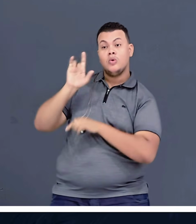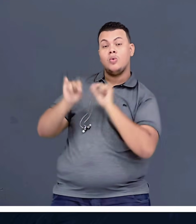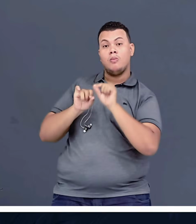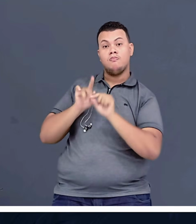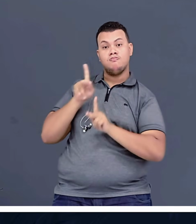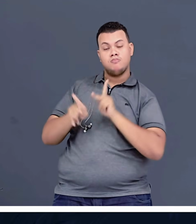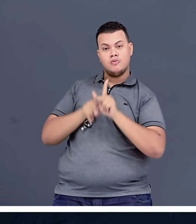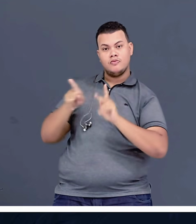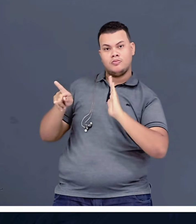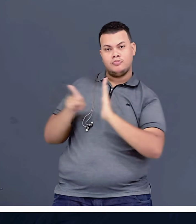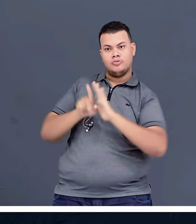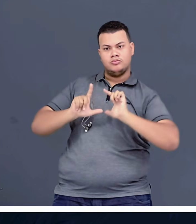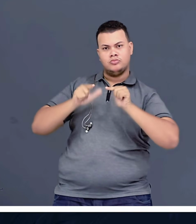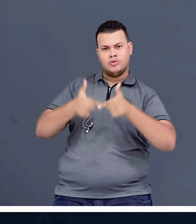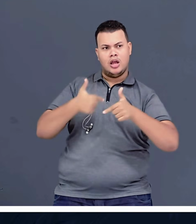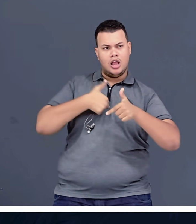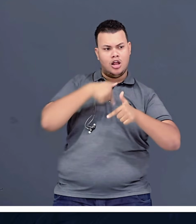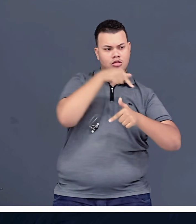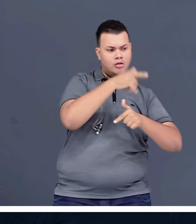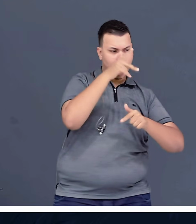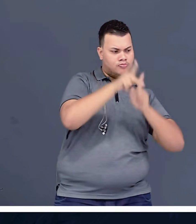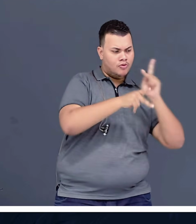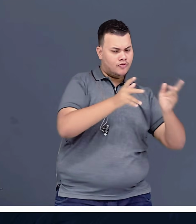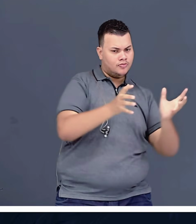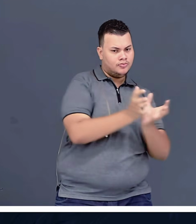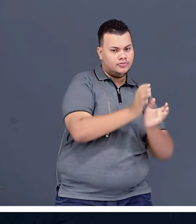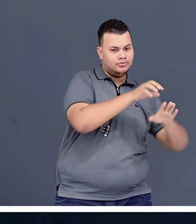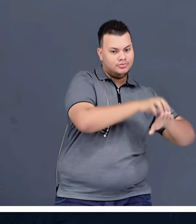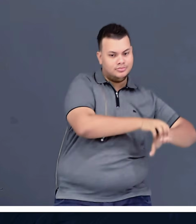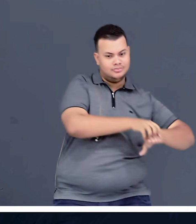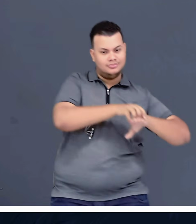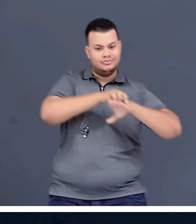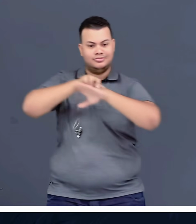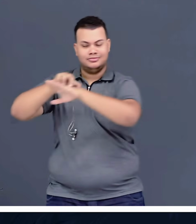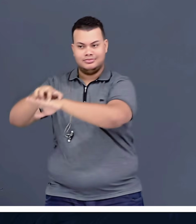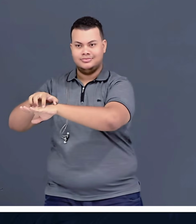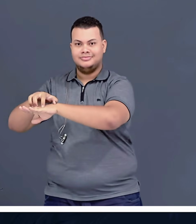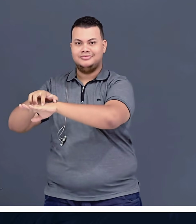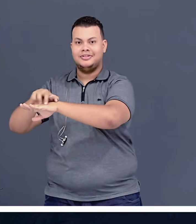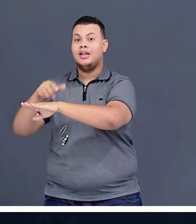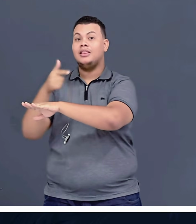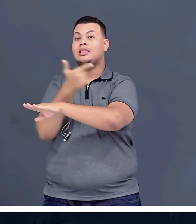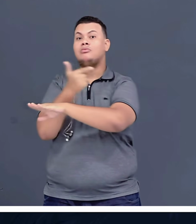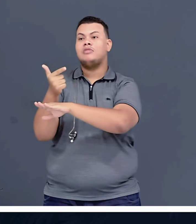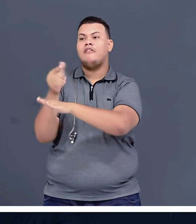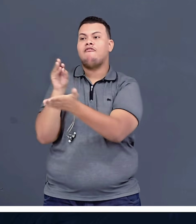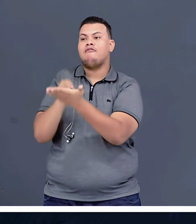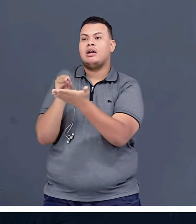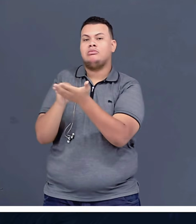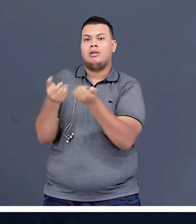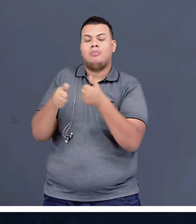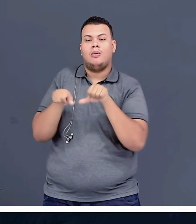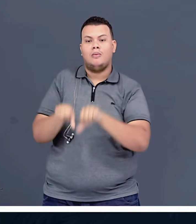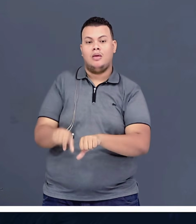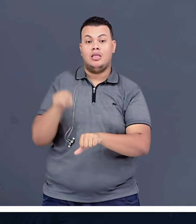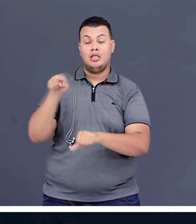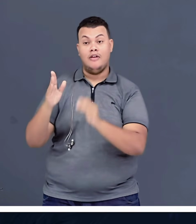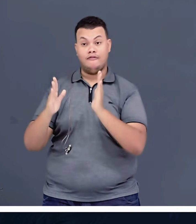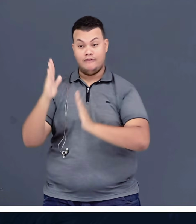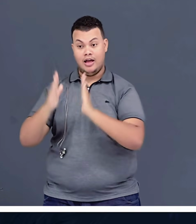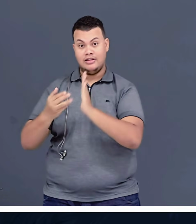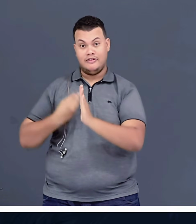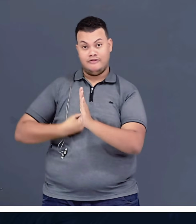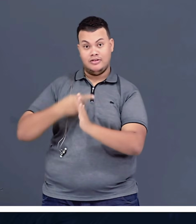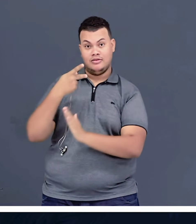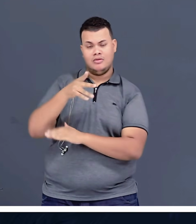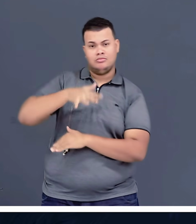de Israel: vou levar vocês para uma terra que mana leite e mel, Ele estava dizendo: olha, não tem escassez. Nessa fase da vida de